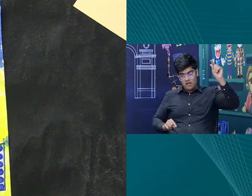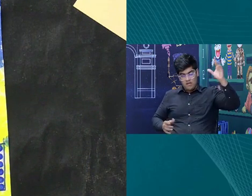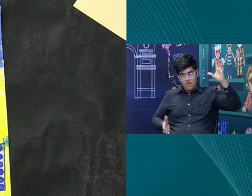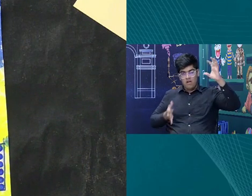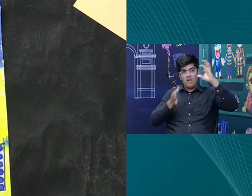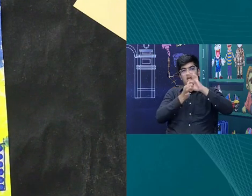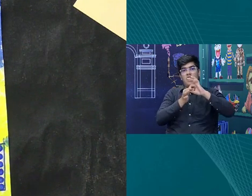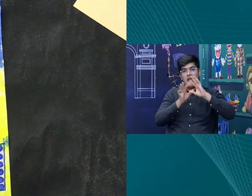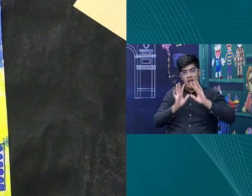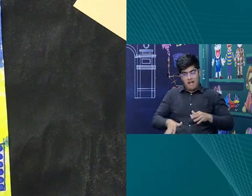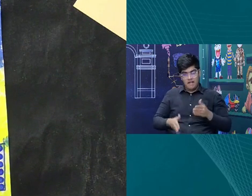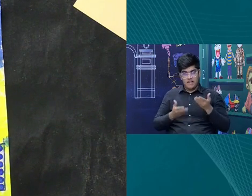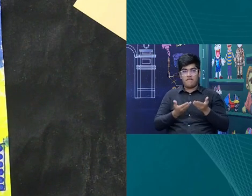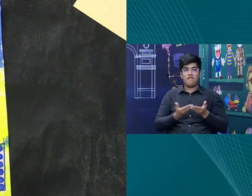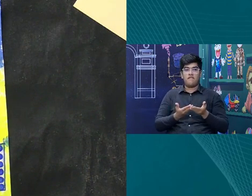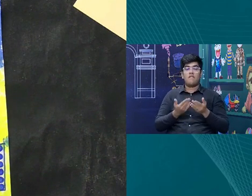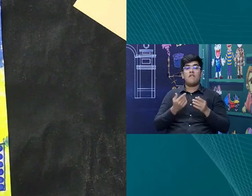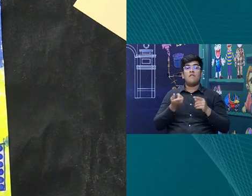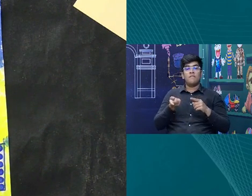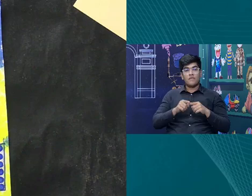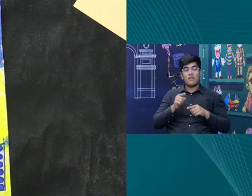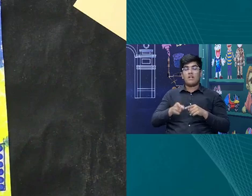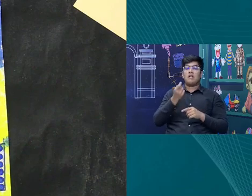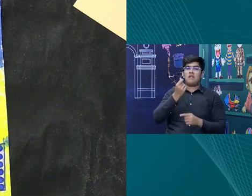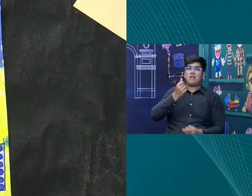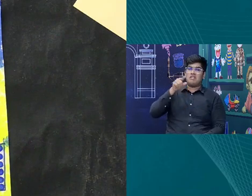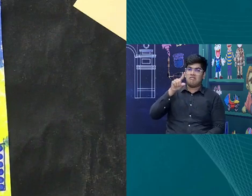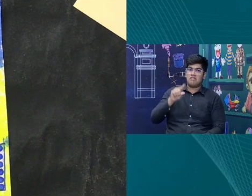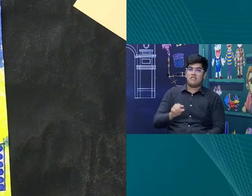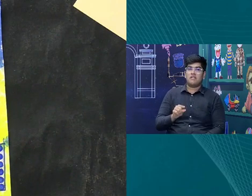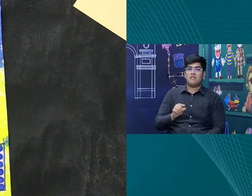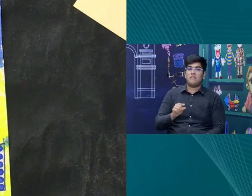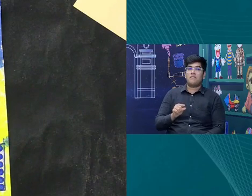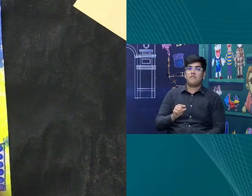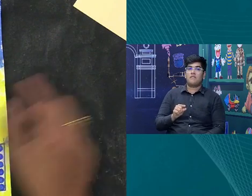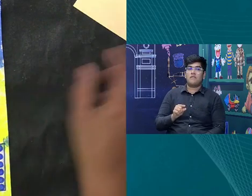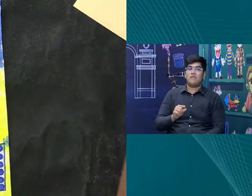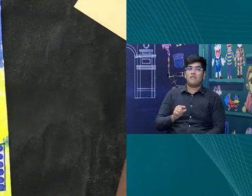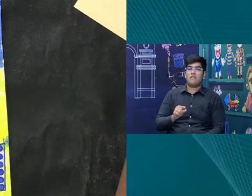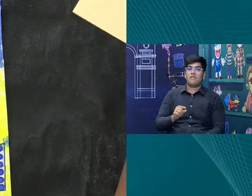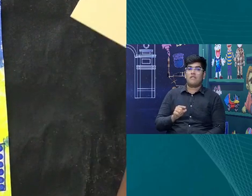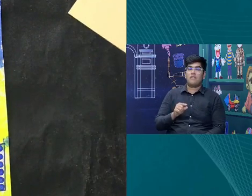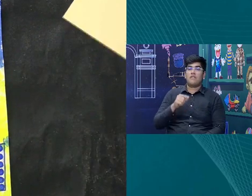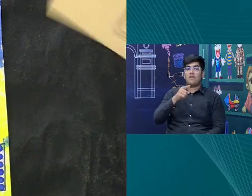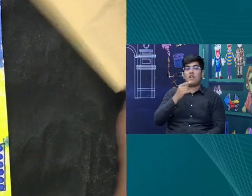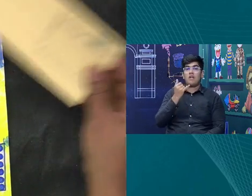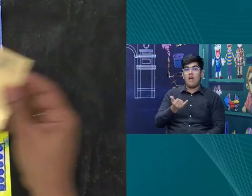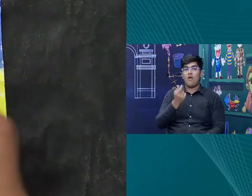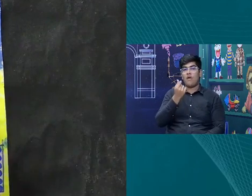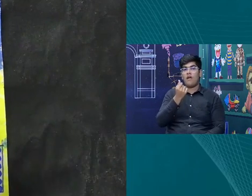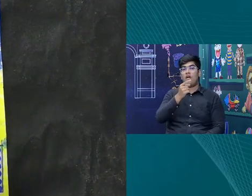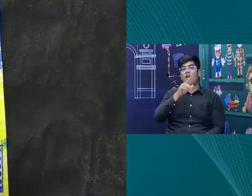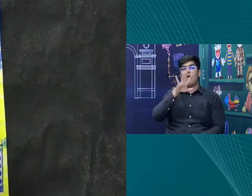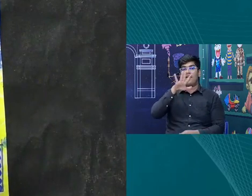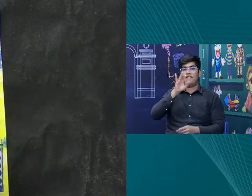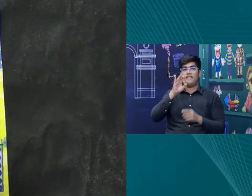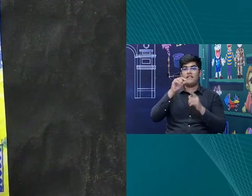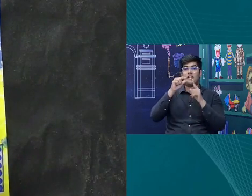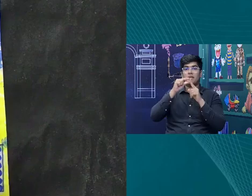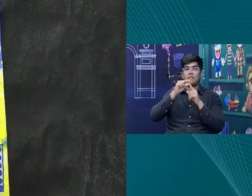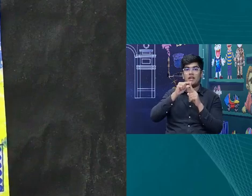लेकिन दूसरी चीज क्या है ये सबसे सस्ती भी है बच्चों क्योंकि सिर्फ पचास पैसे का पोस्ट कार्ड जो ये पोस्ट